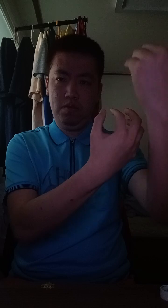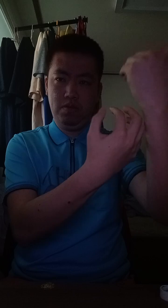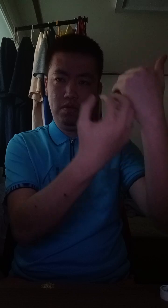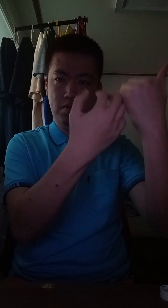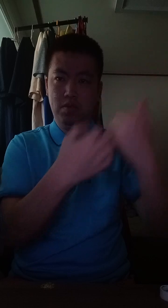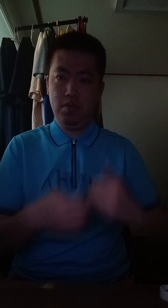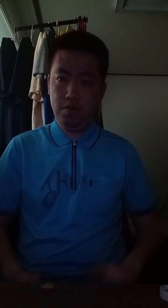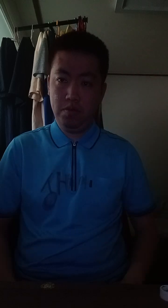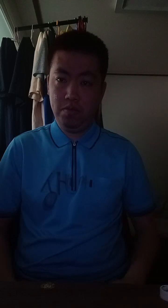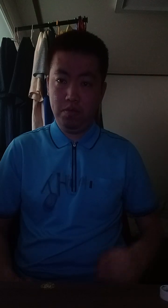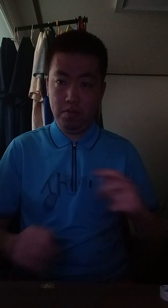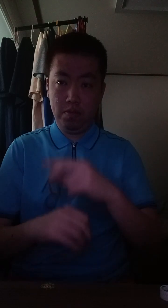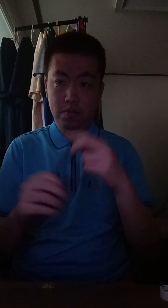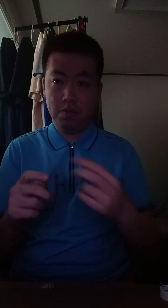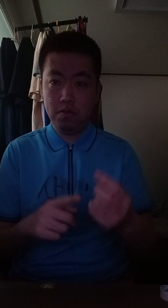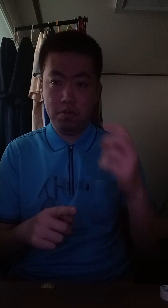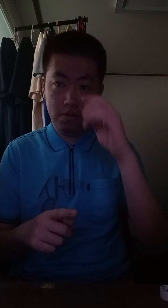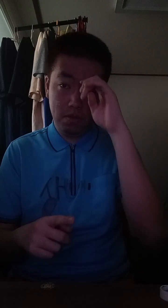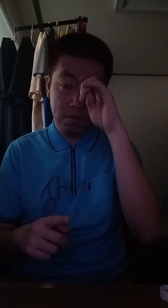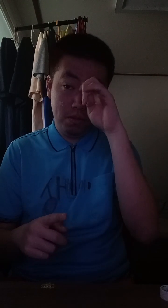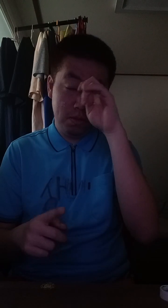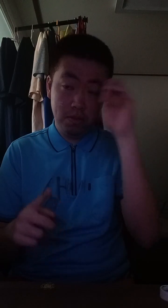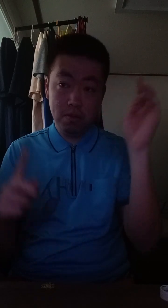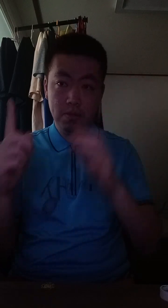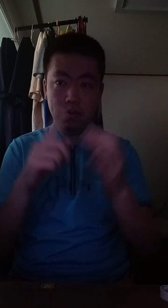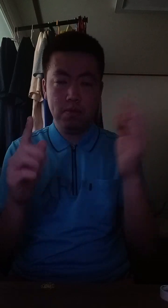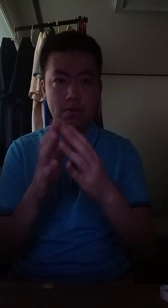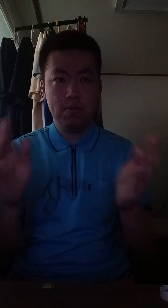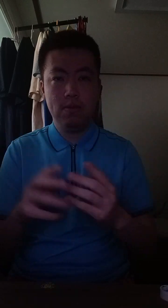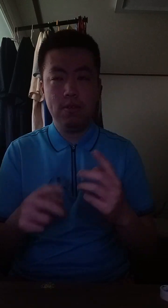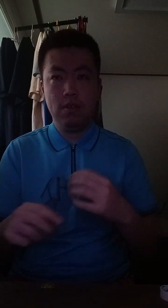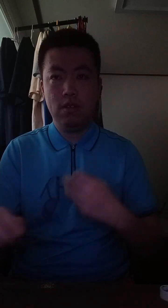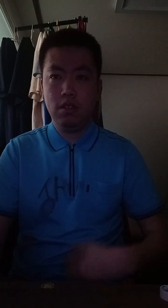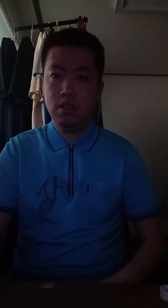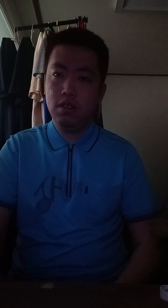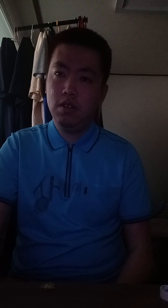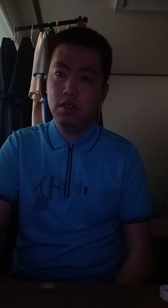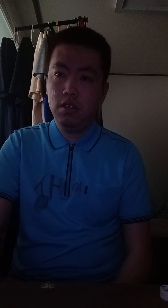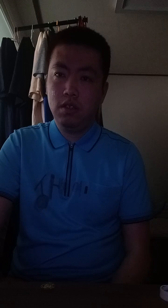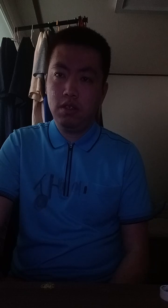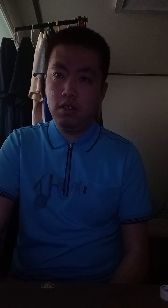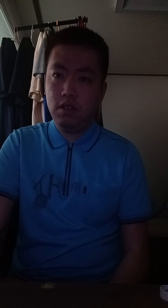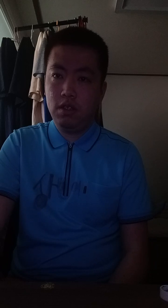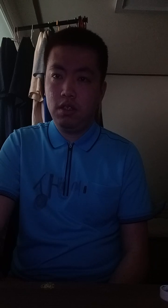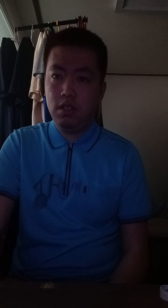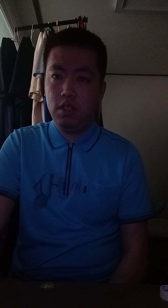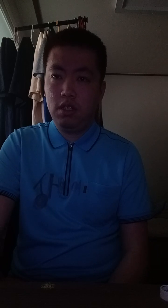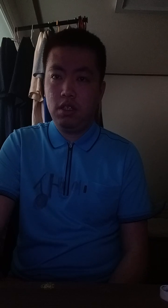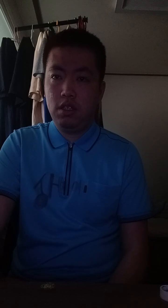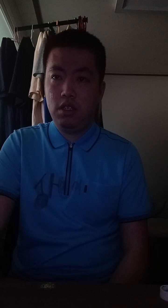경찰과 소방당국은 정확한 피해 규모와 화재 원인을 조사하고 있습니다. KBS 뉴스 김소영입니다.